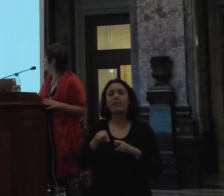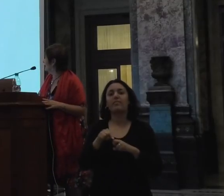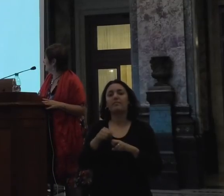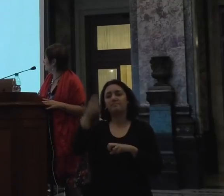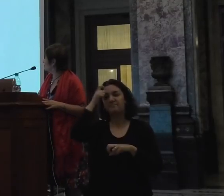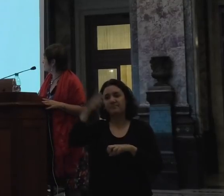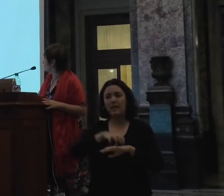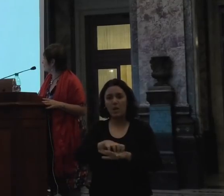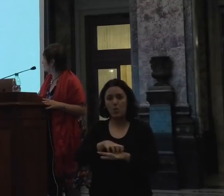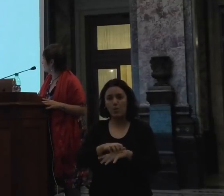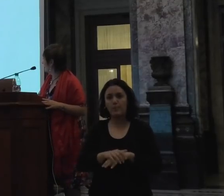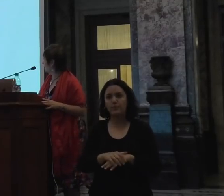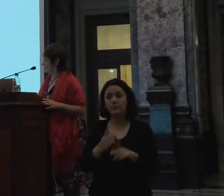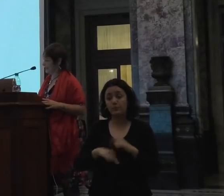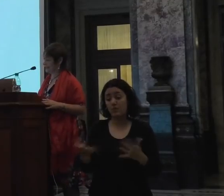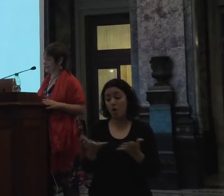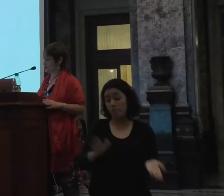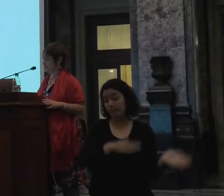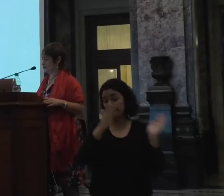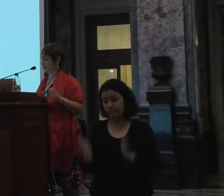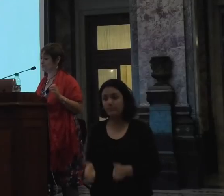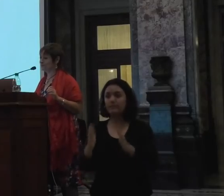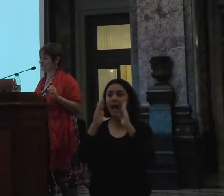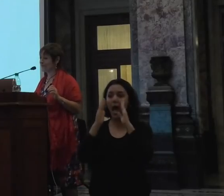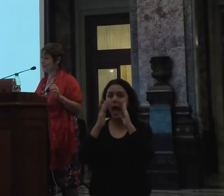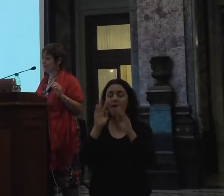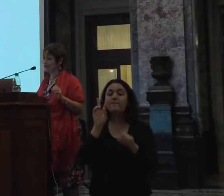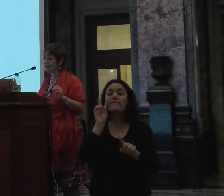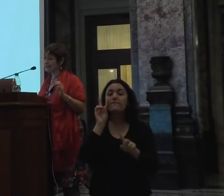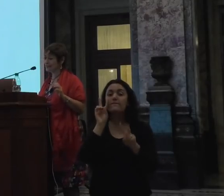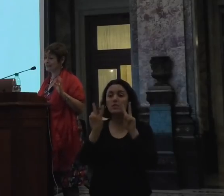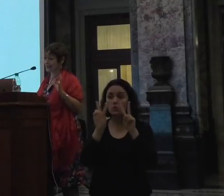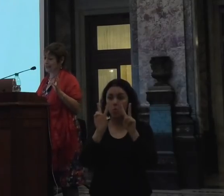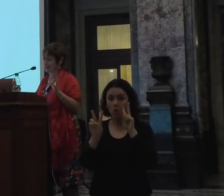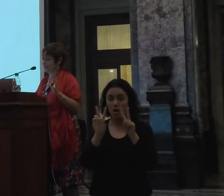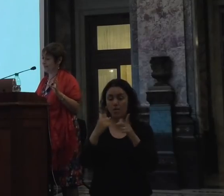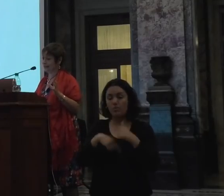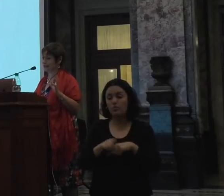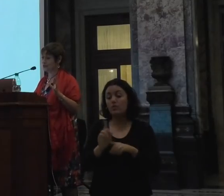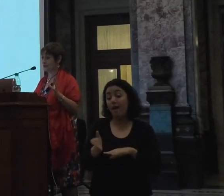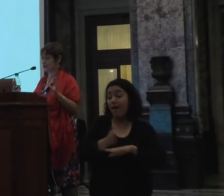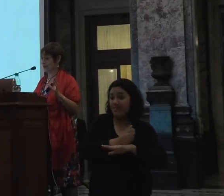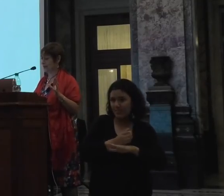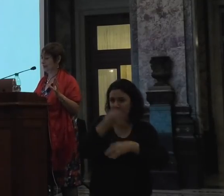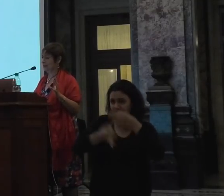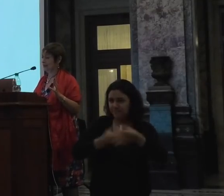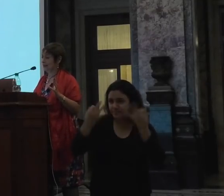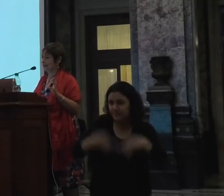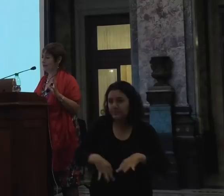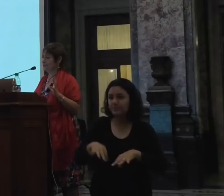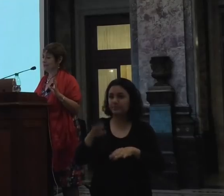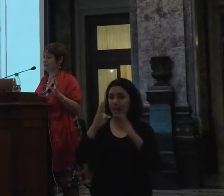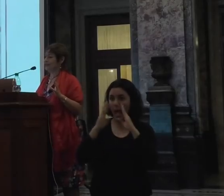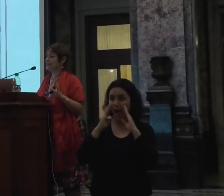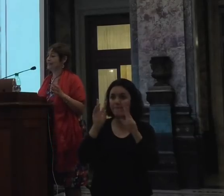neurociencias. Entonces, paso ahora a hablar de la atención visual. Pero antes de hablar de la atención visual,